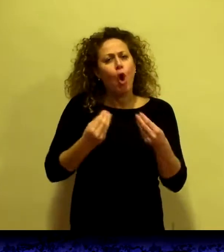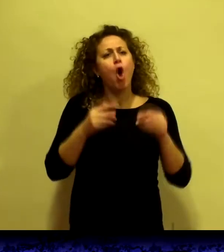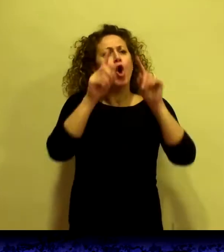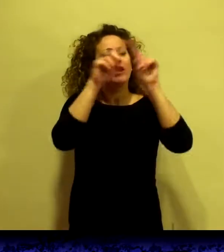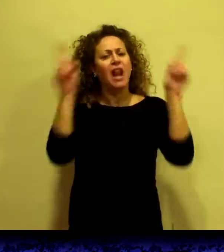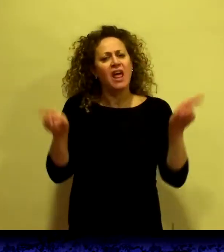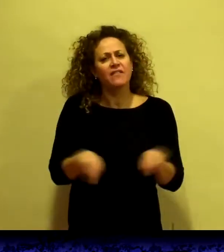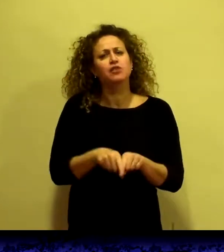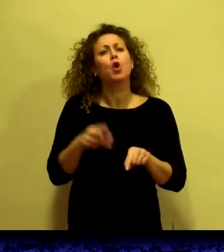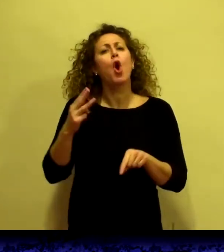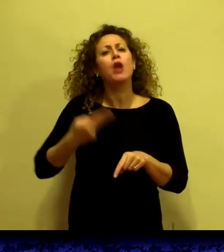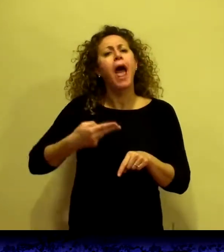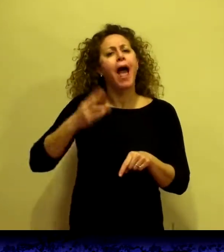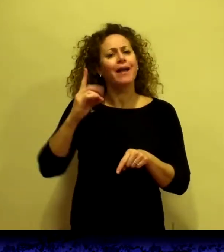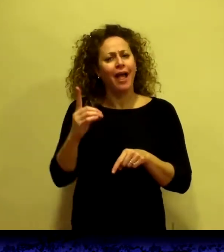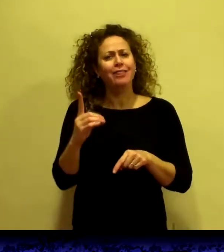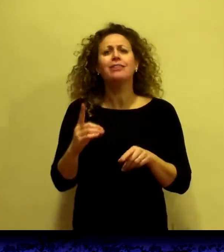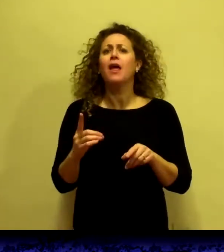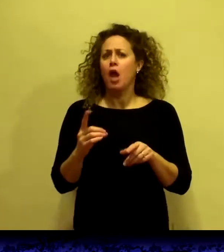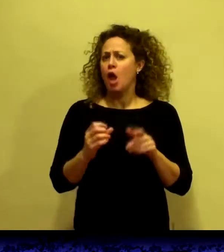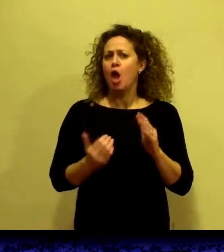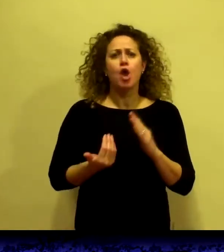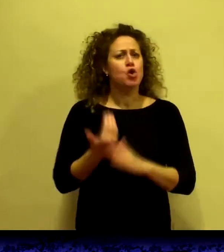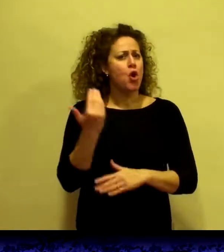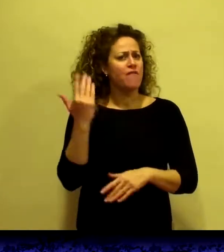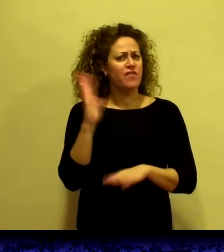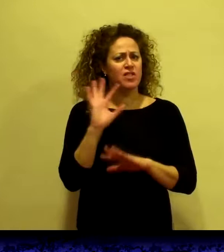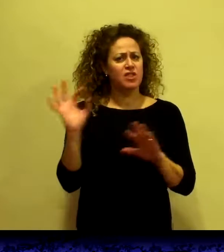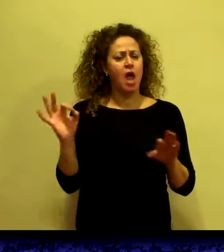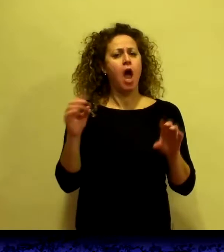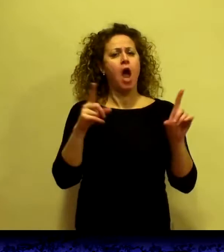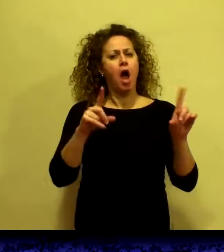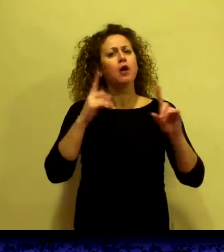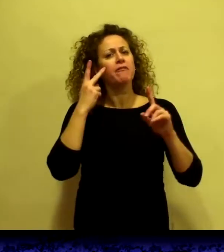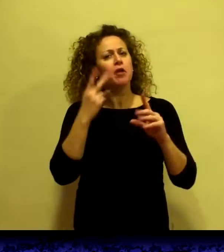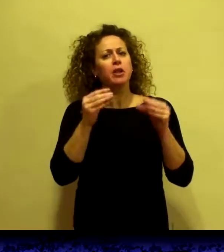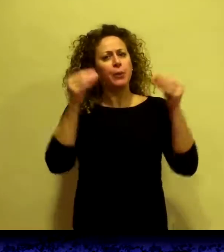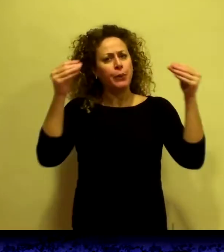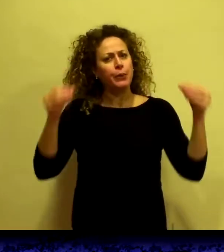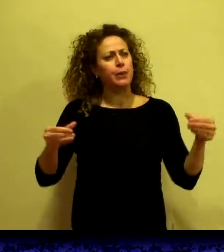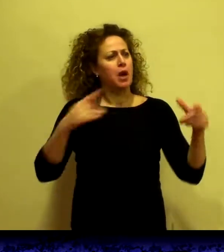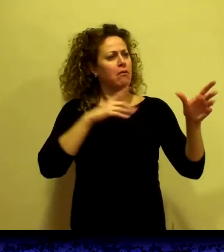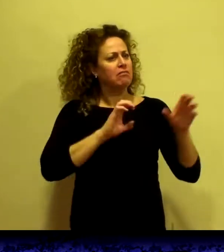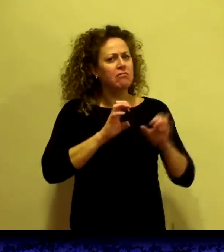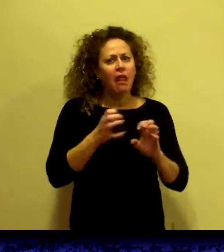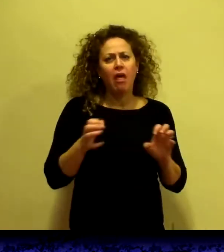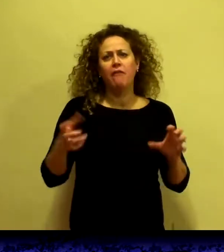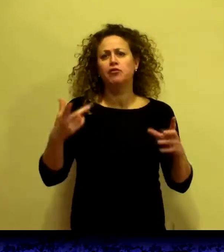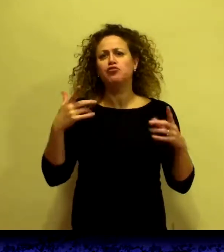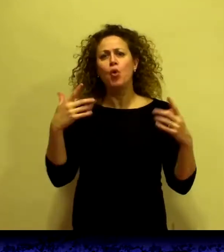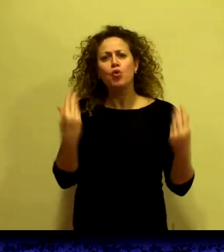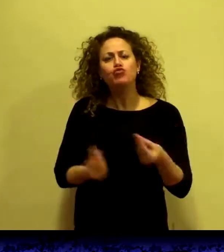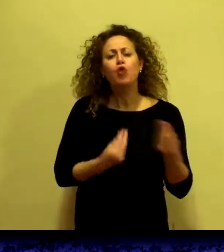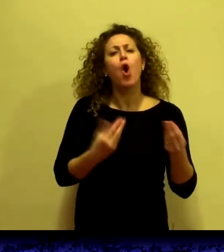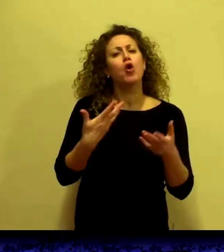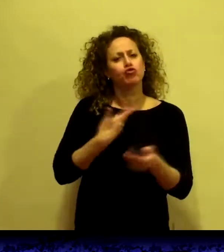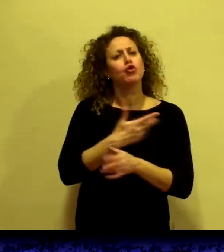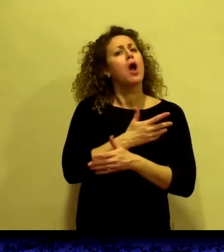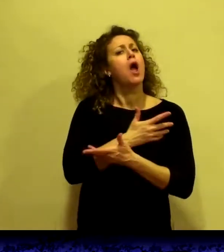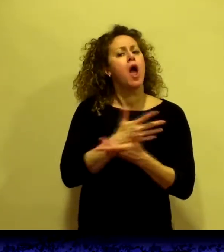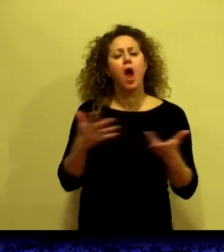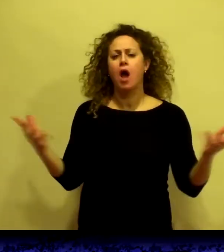nuova generazione. Posso quindi venire? Abbiamo. Sì, certo, nelle attività serali puoi venire. Posso giocare alla Wii?